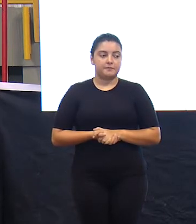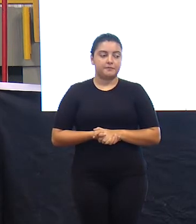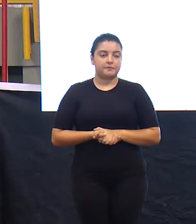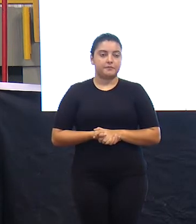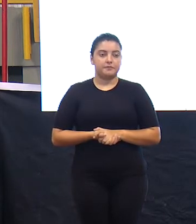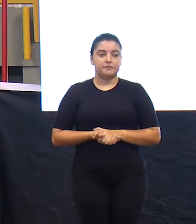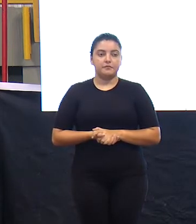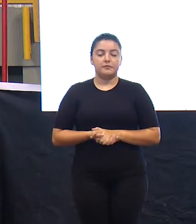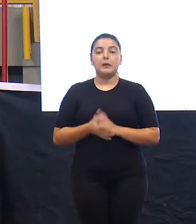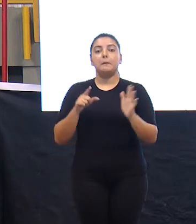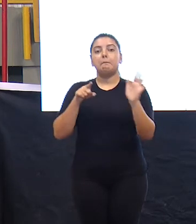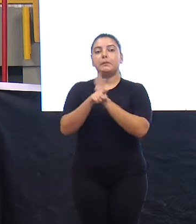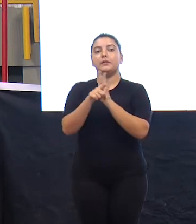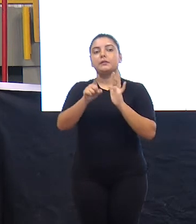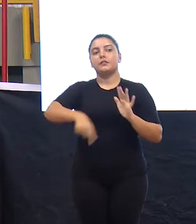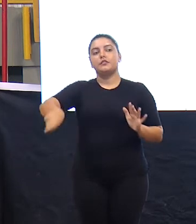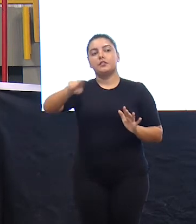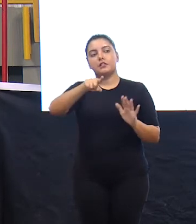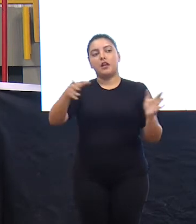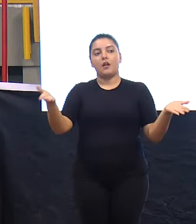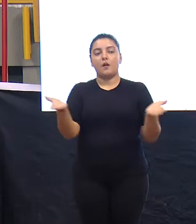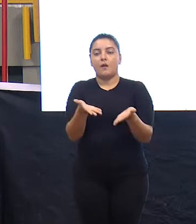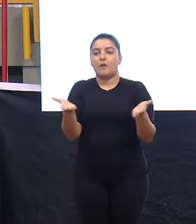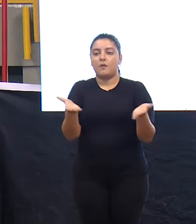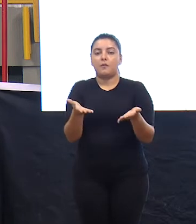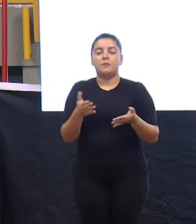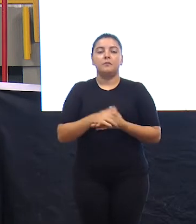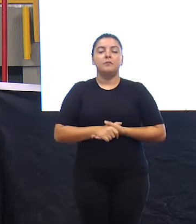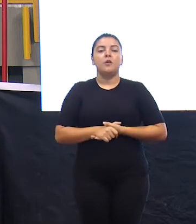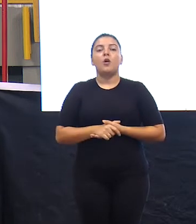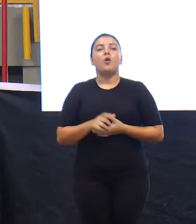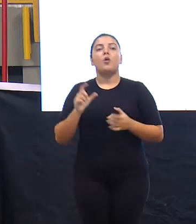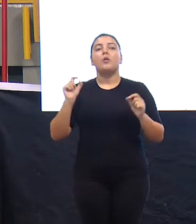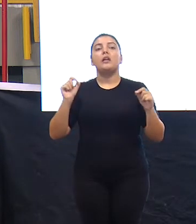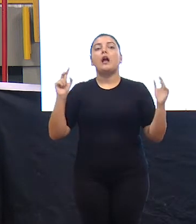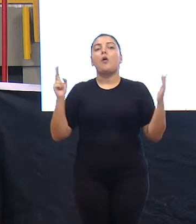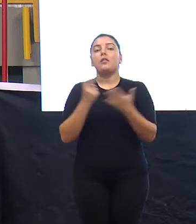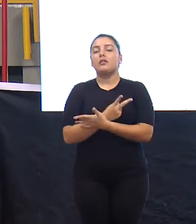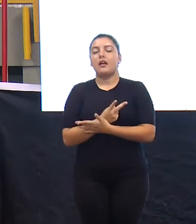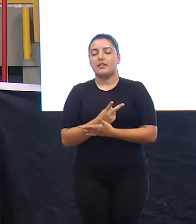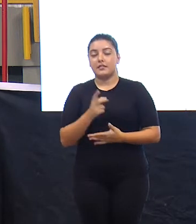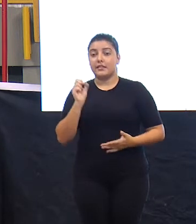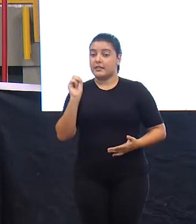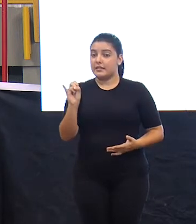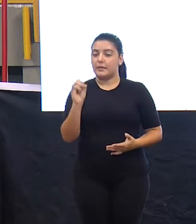Olha, perguntinha aqui que foi feita. Pedro, o que é que acontece?